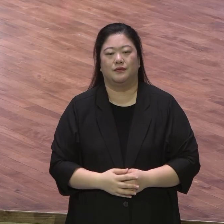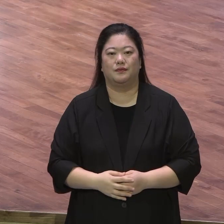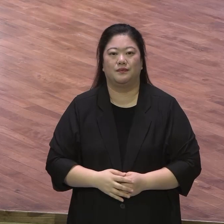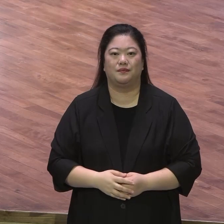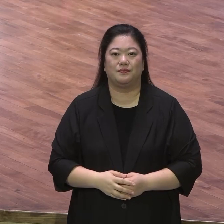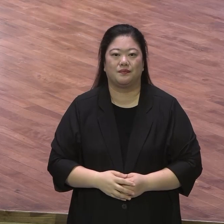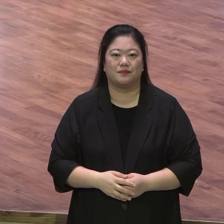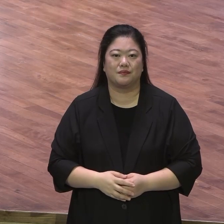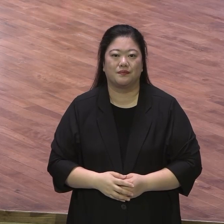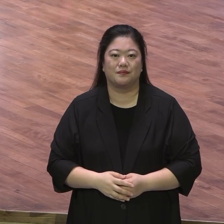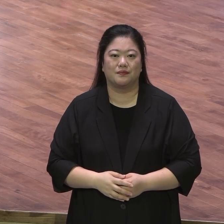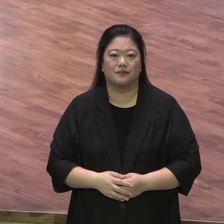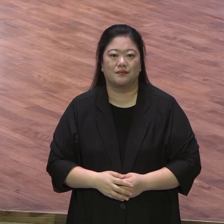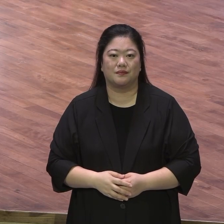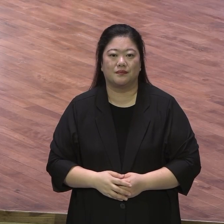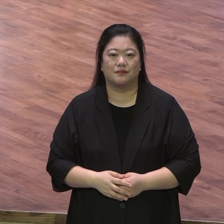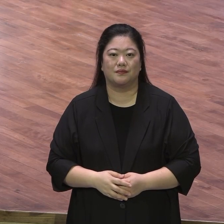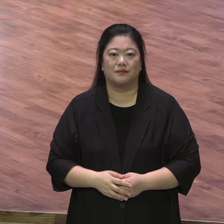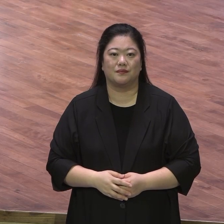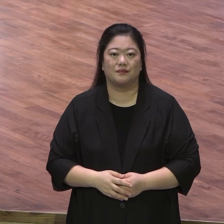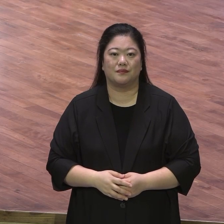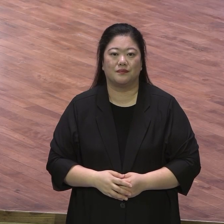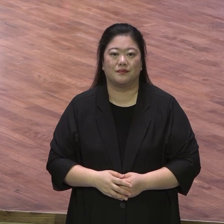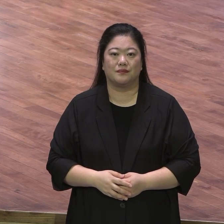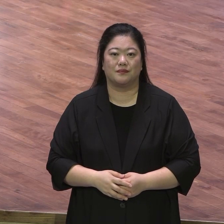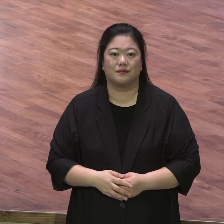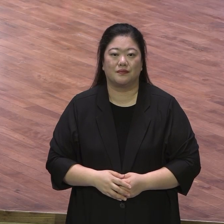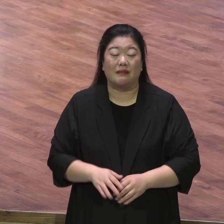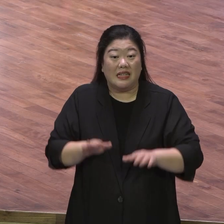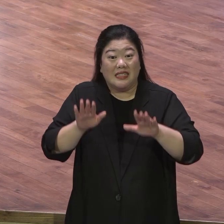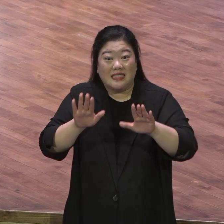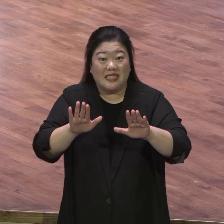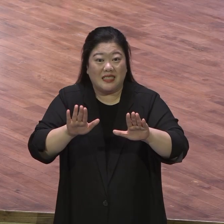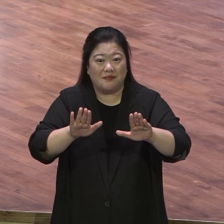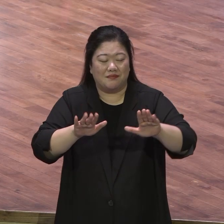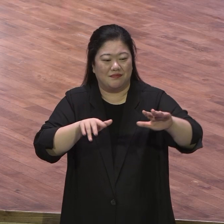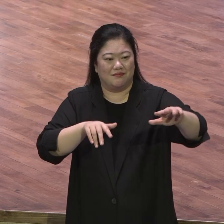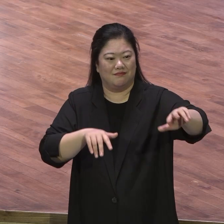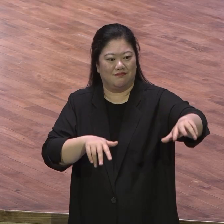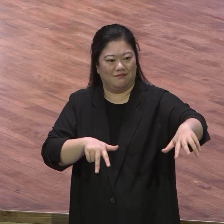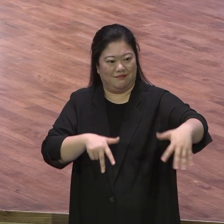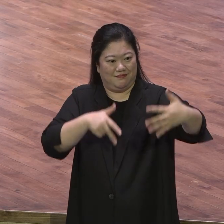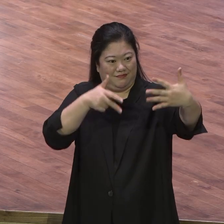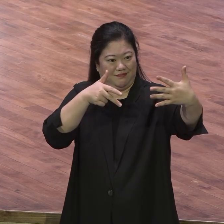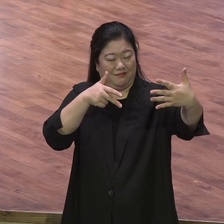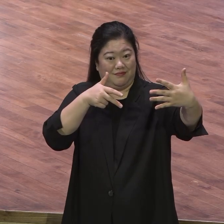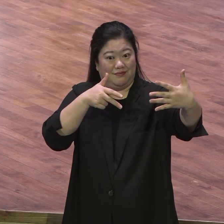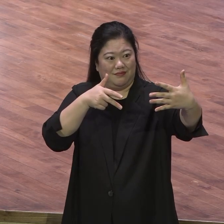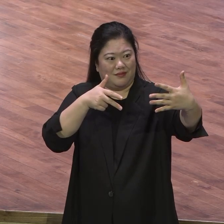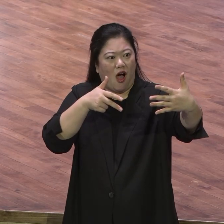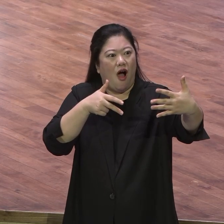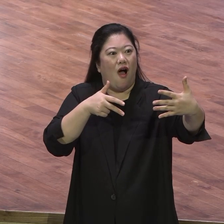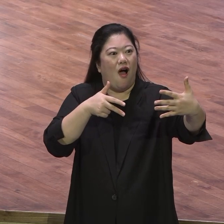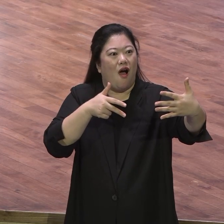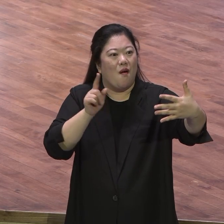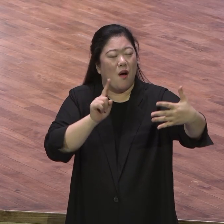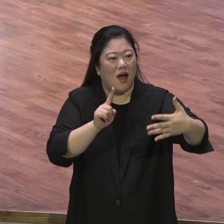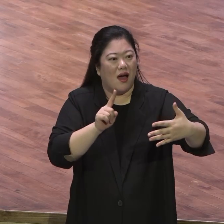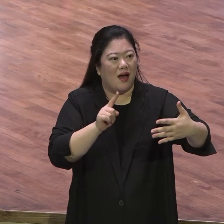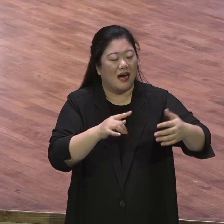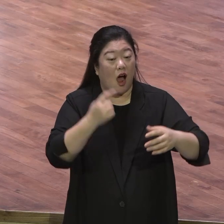모든 성도들 오늘 우리 줌으로 오랜만에 보니까 그나마 조금 난 것